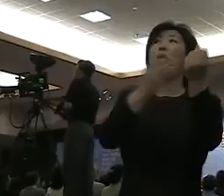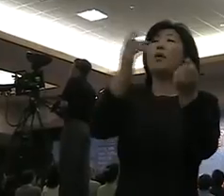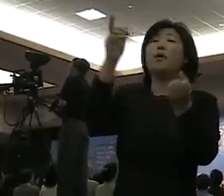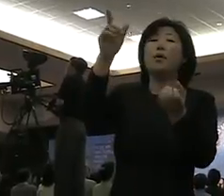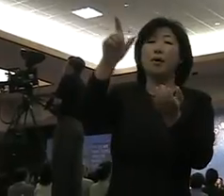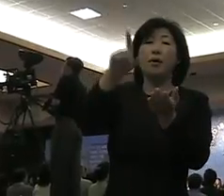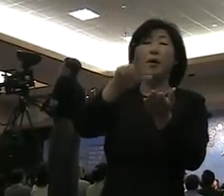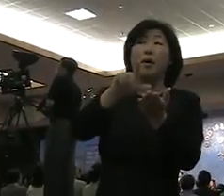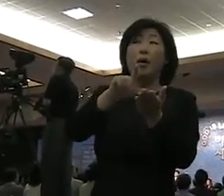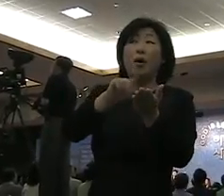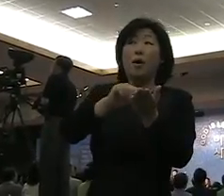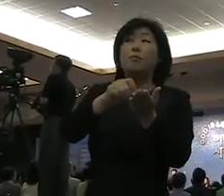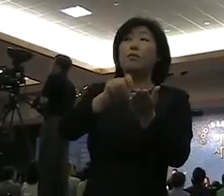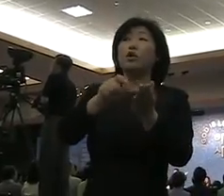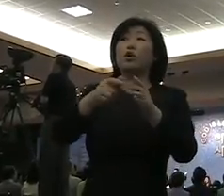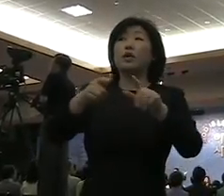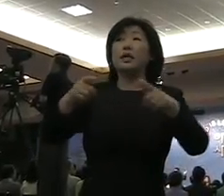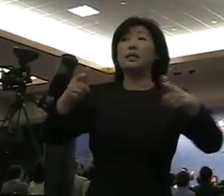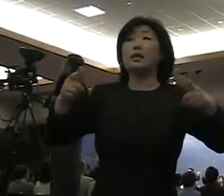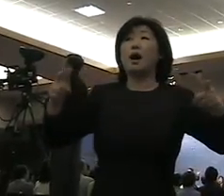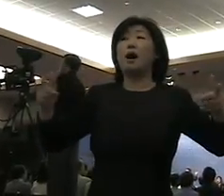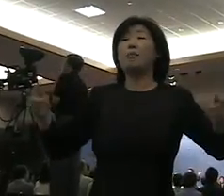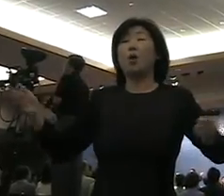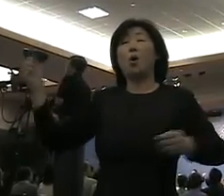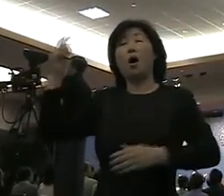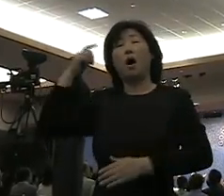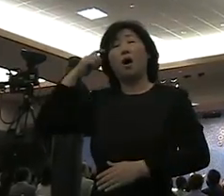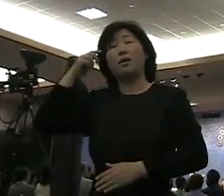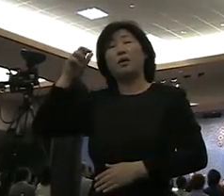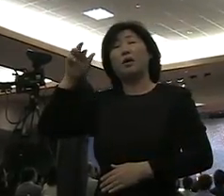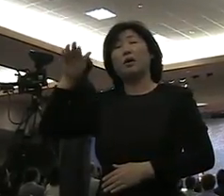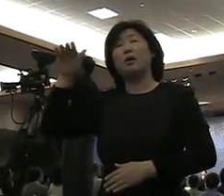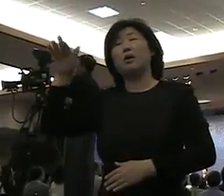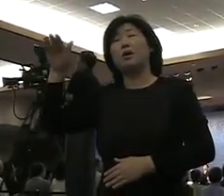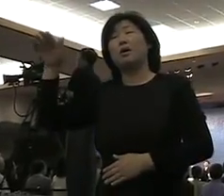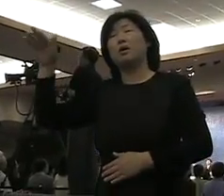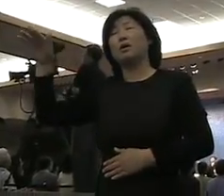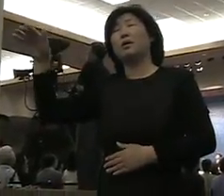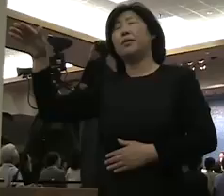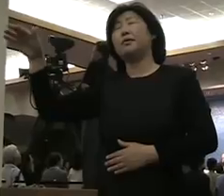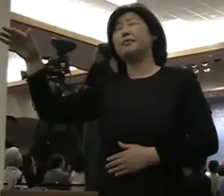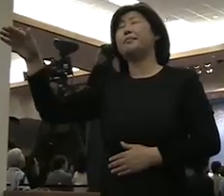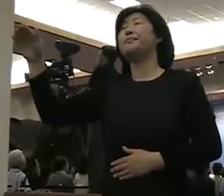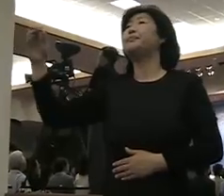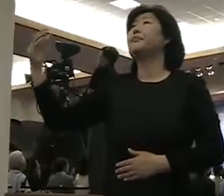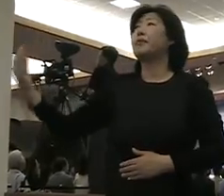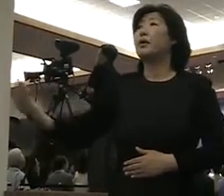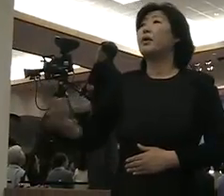만물이 사모하니